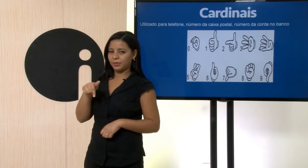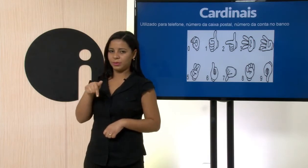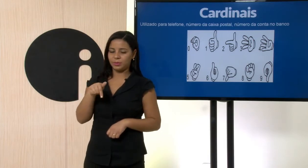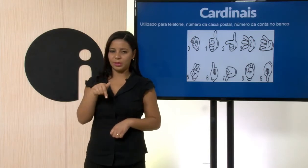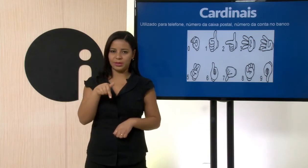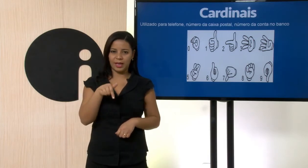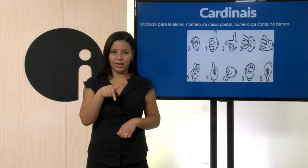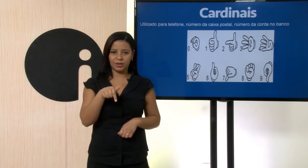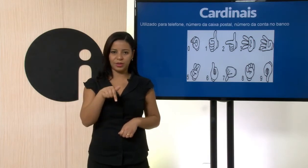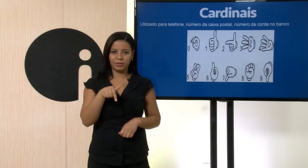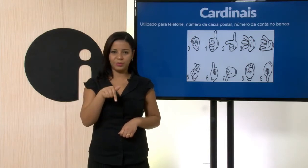Número 7.